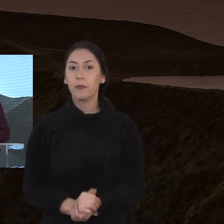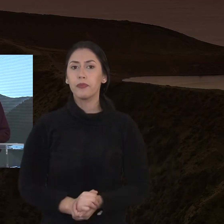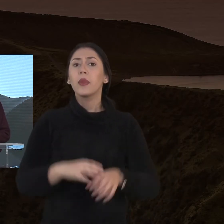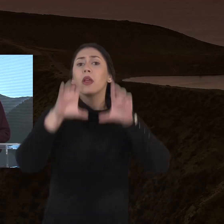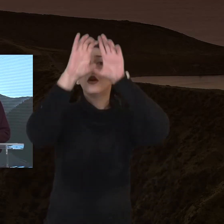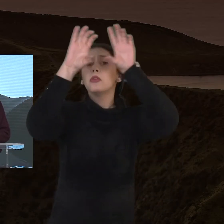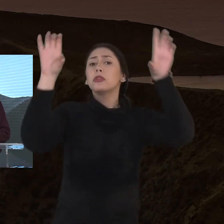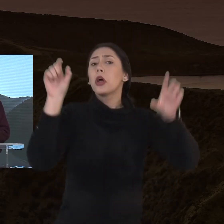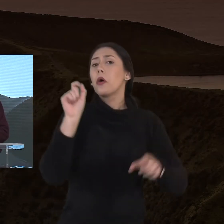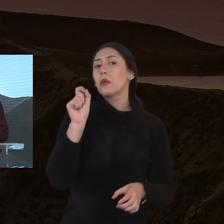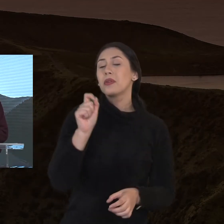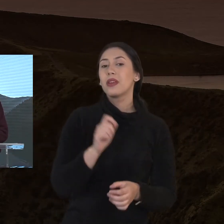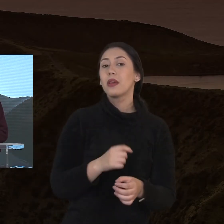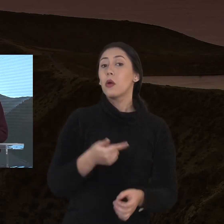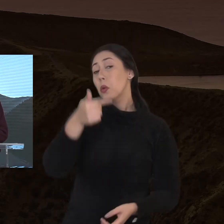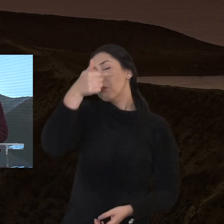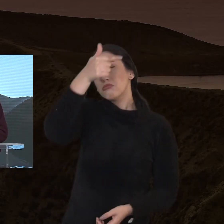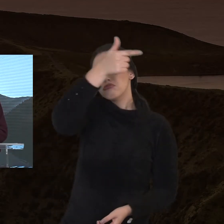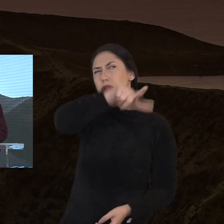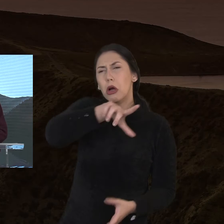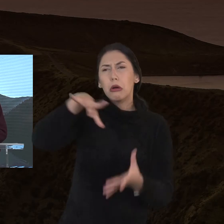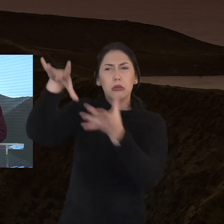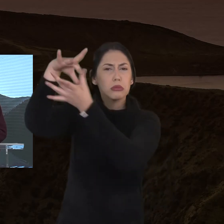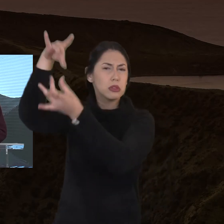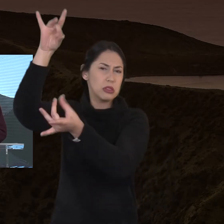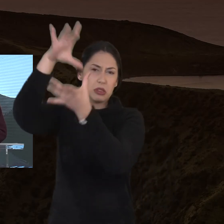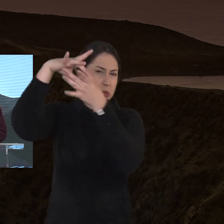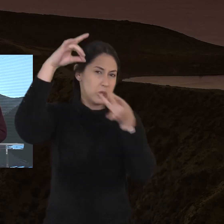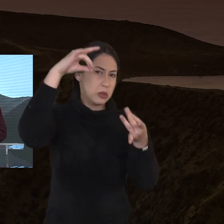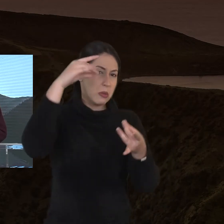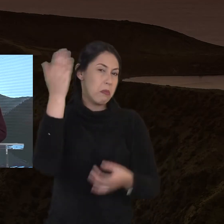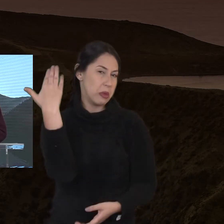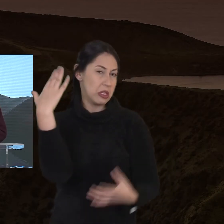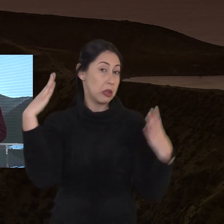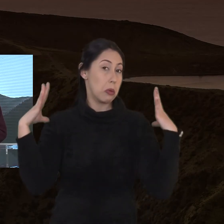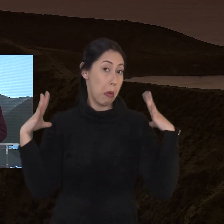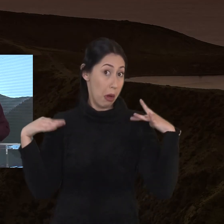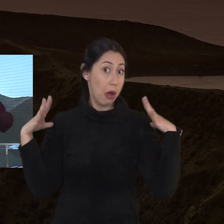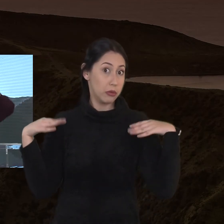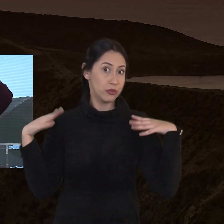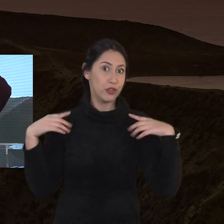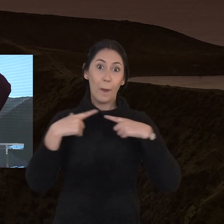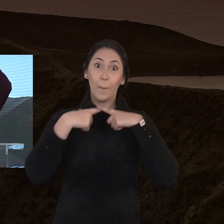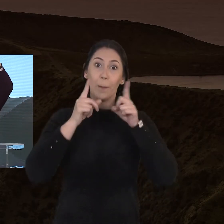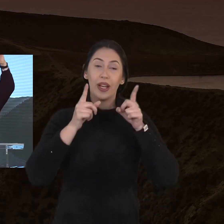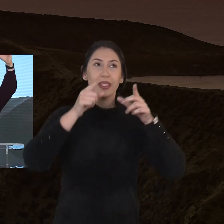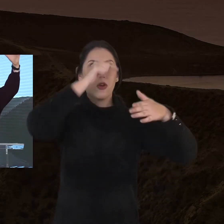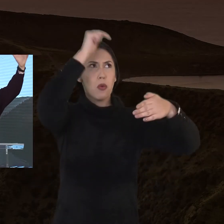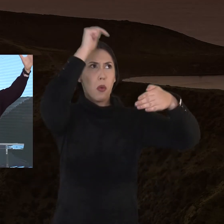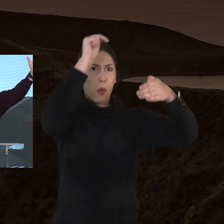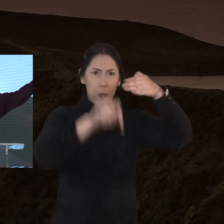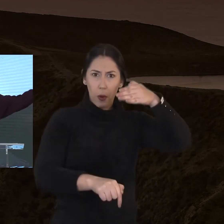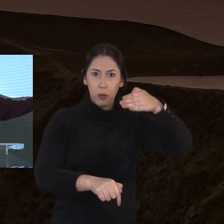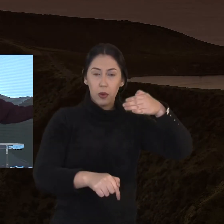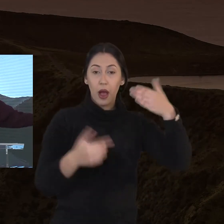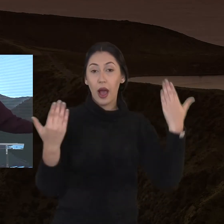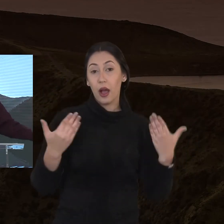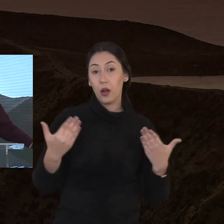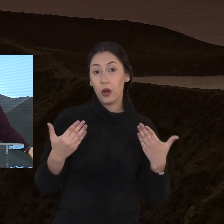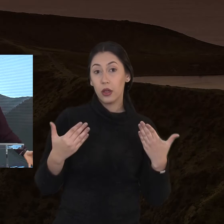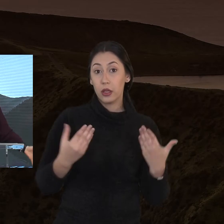são esses principados e potestades são os anjos caídos eles dominam os ares